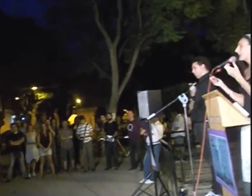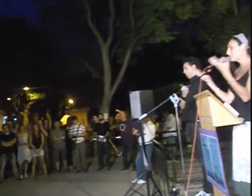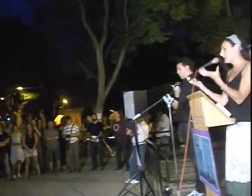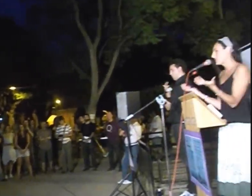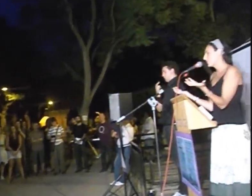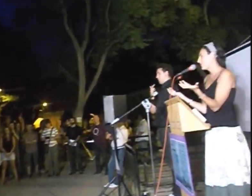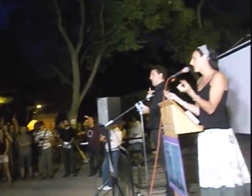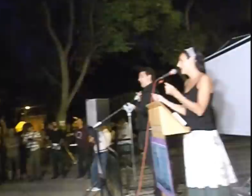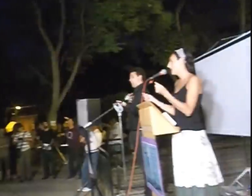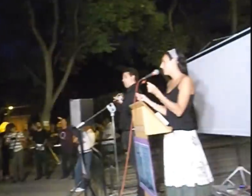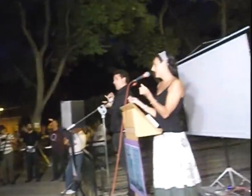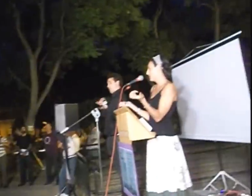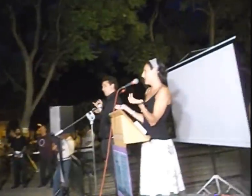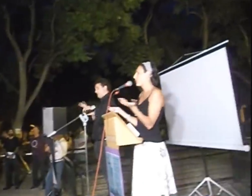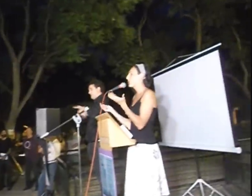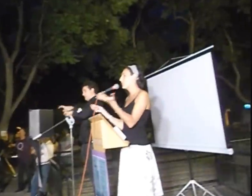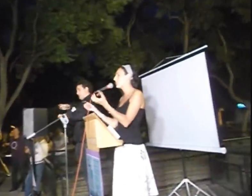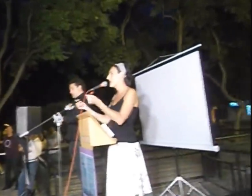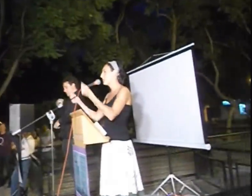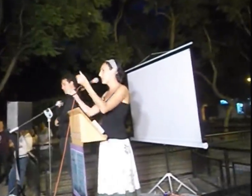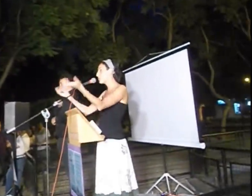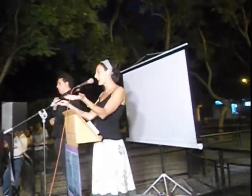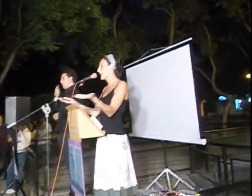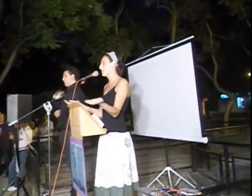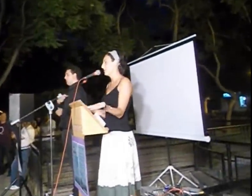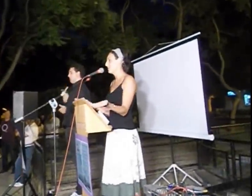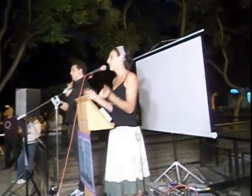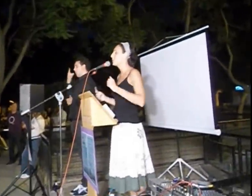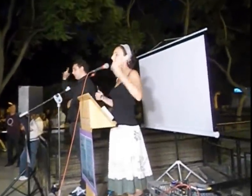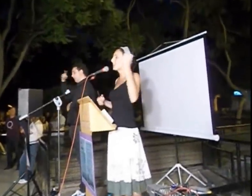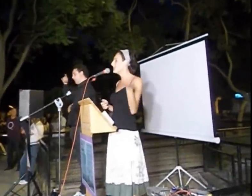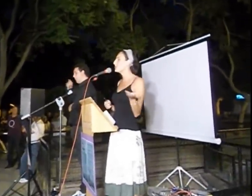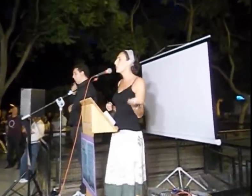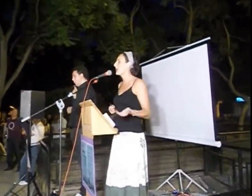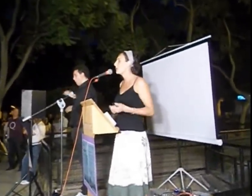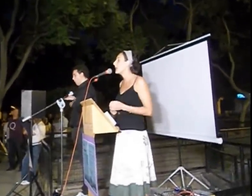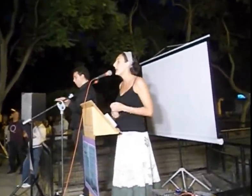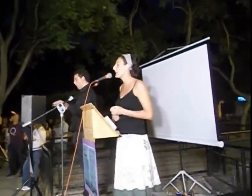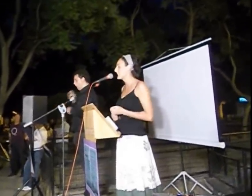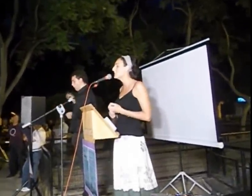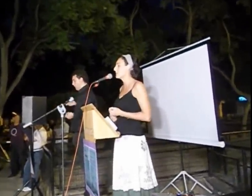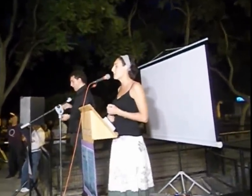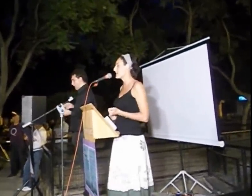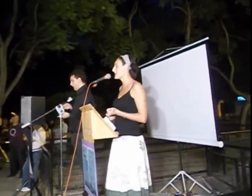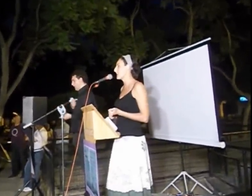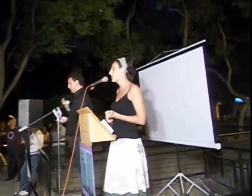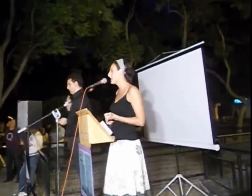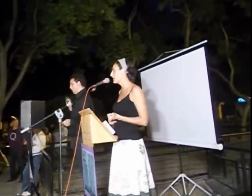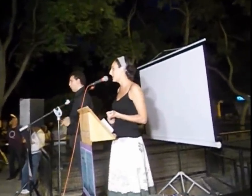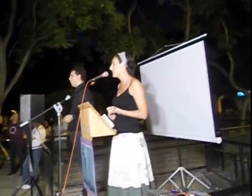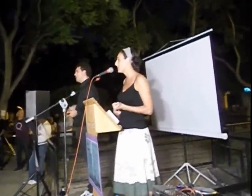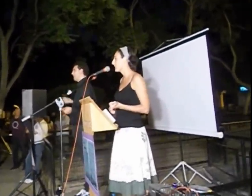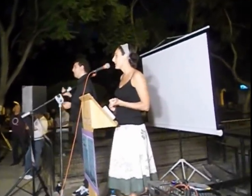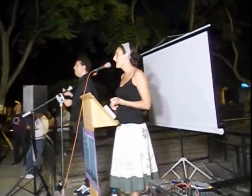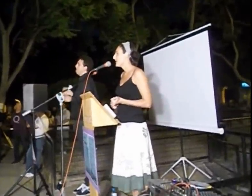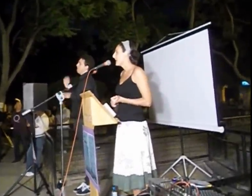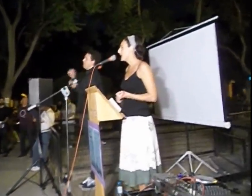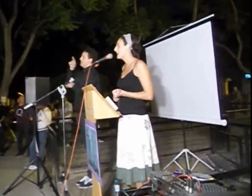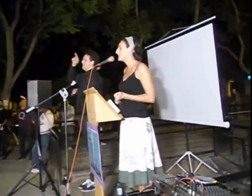a un granjero español la producción de de un ternero no le cuesta lo mismo que a una grandísima empresa